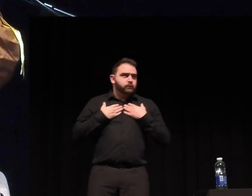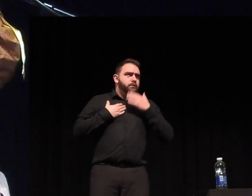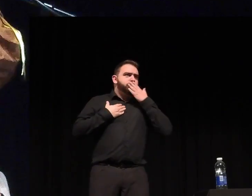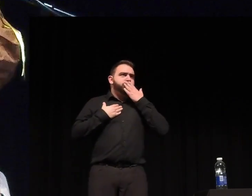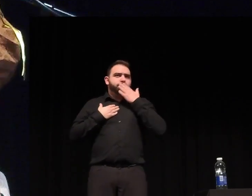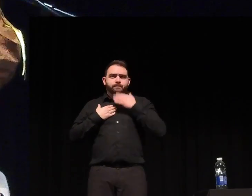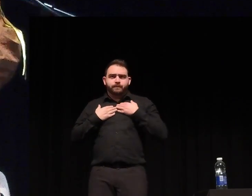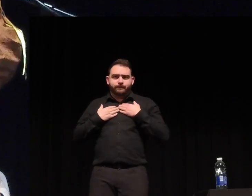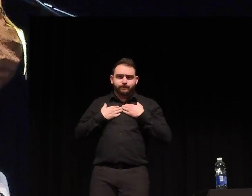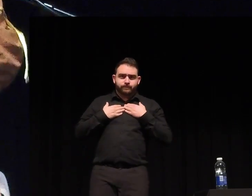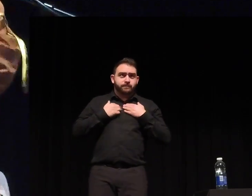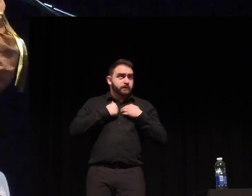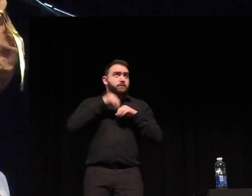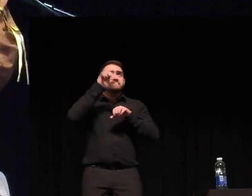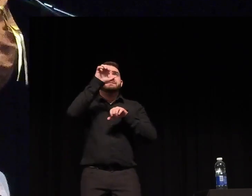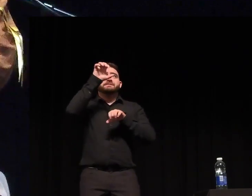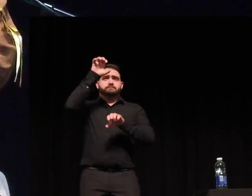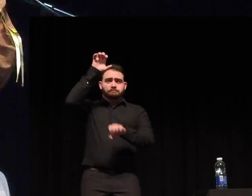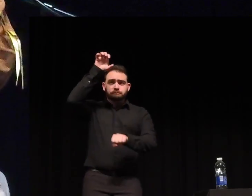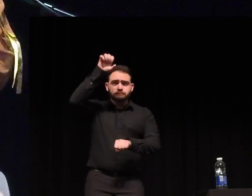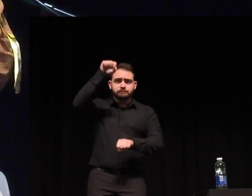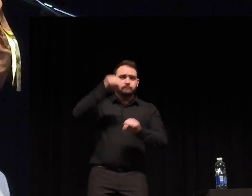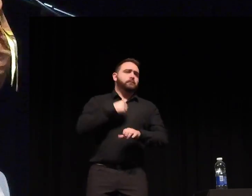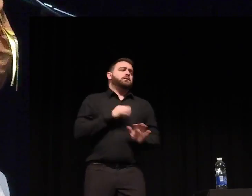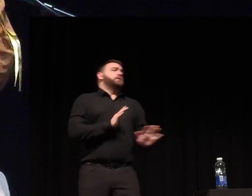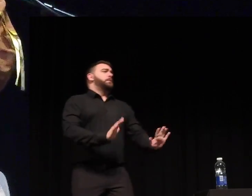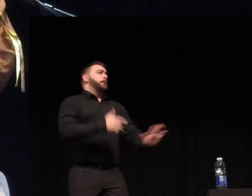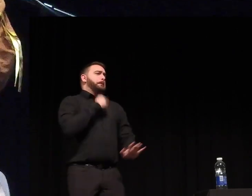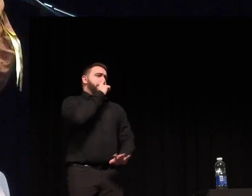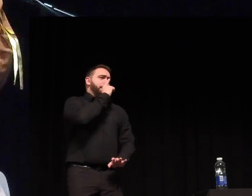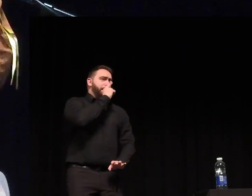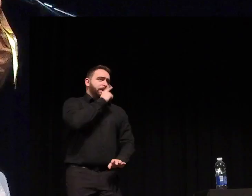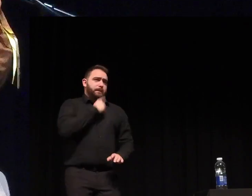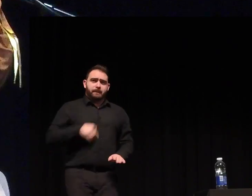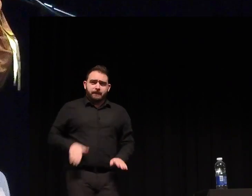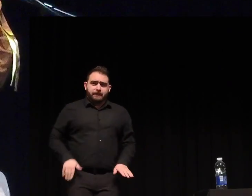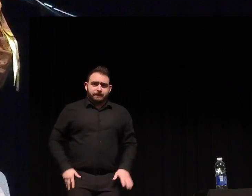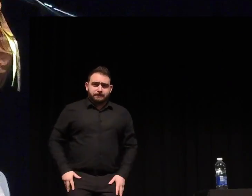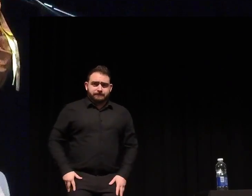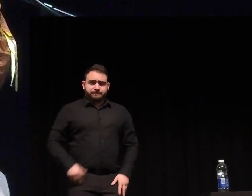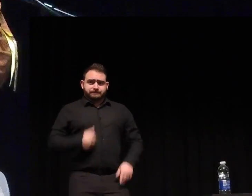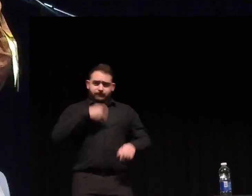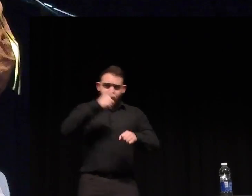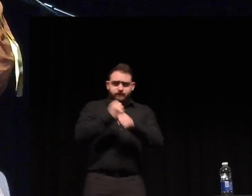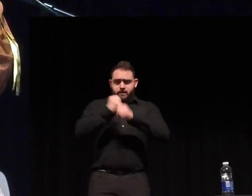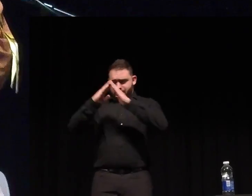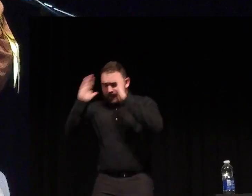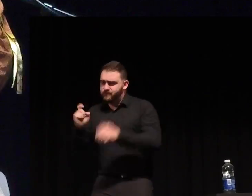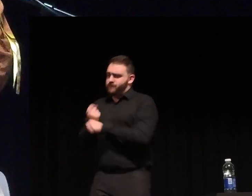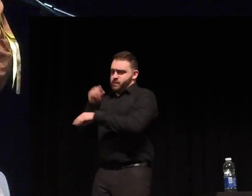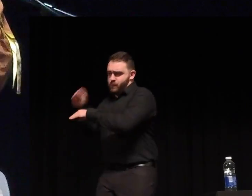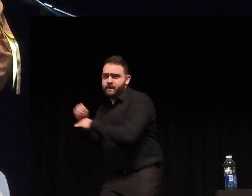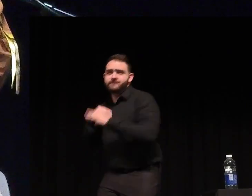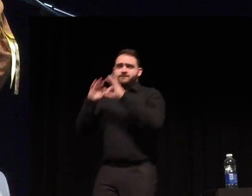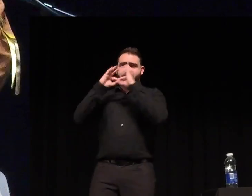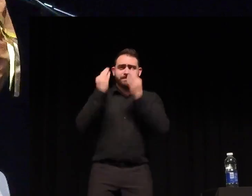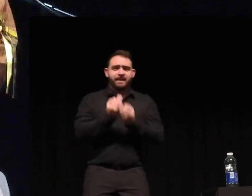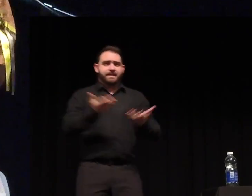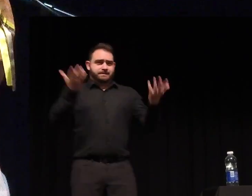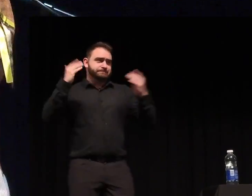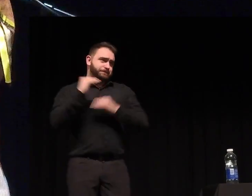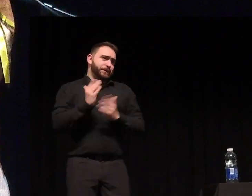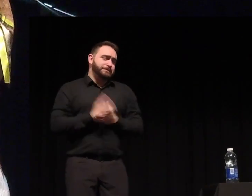monte là-haut? » Je peux pas. Il faut que je coupe des arbres, tire des arbres, bâtir des barrages, bâtir des maisons, nourrir ma famille, protéger ma famille, je recommence.